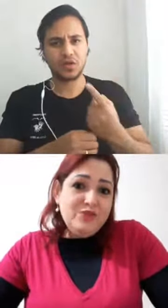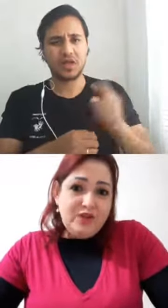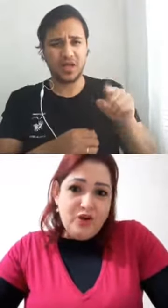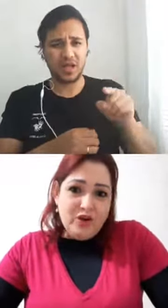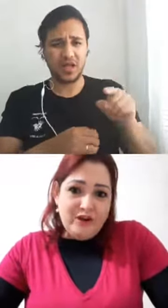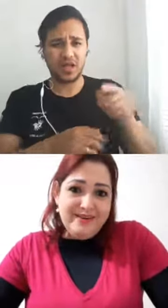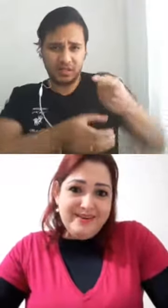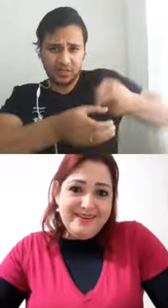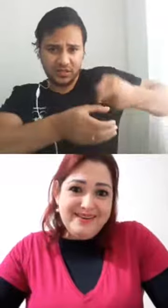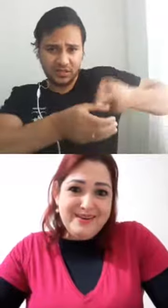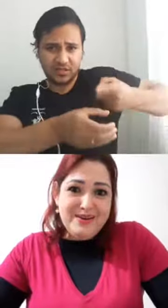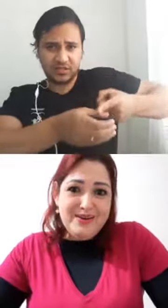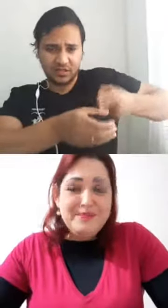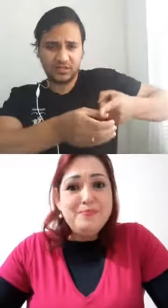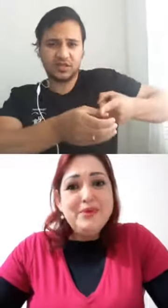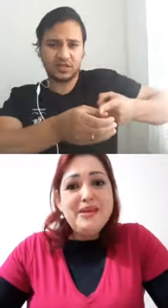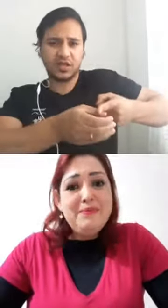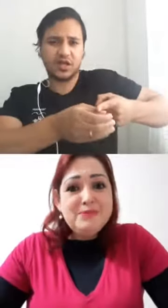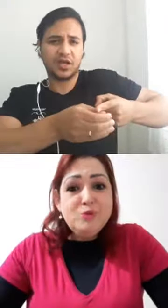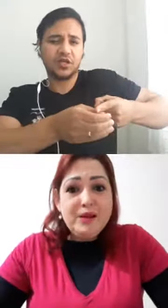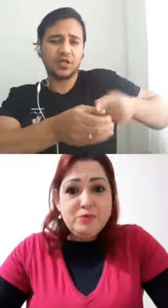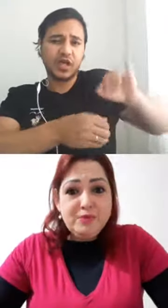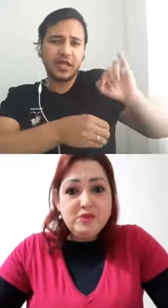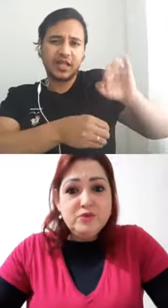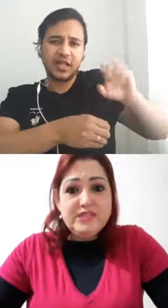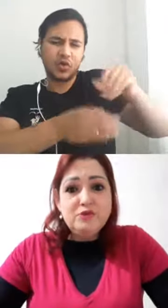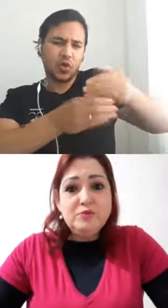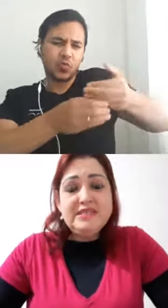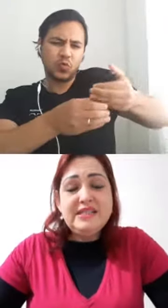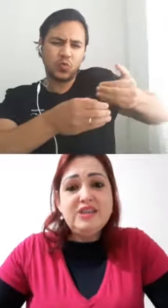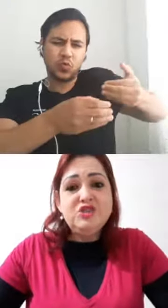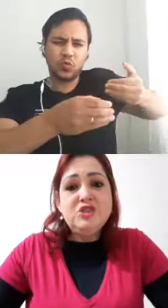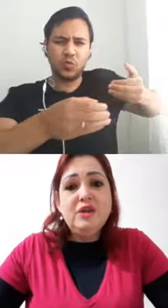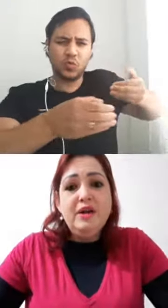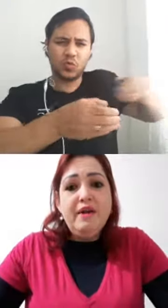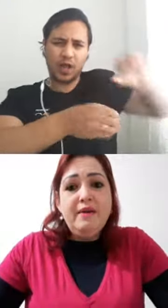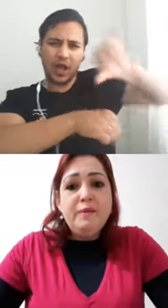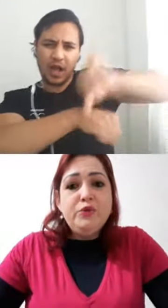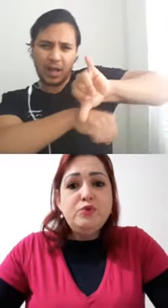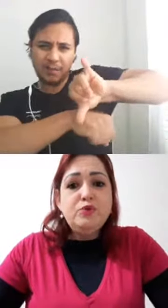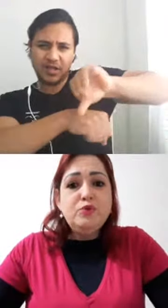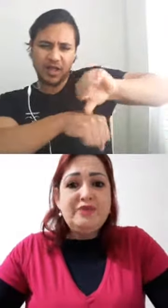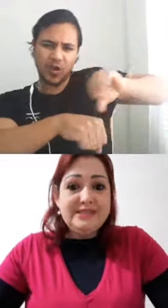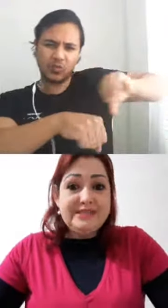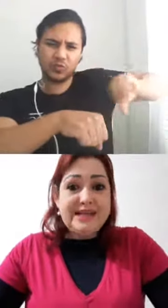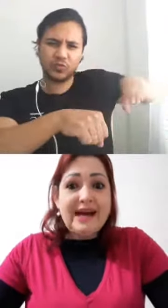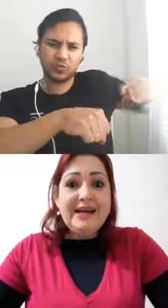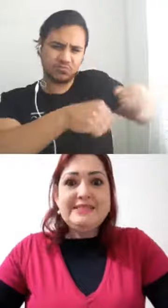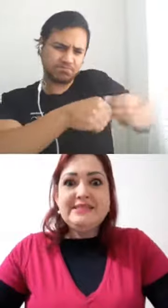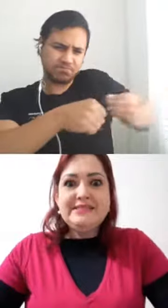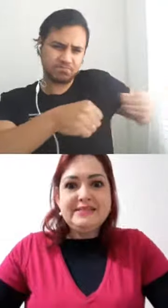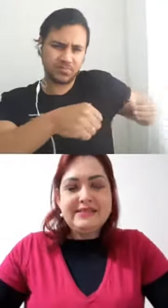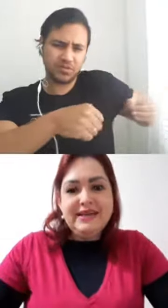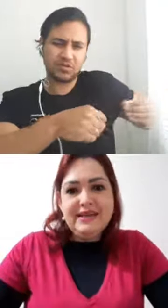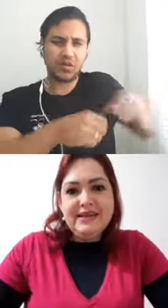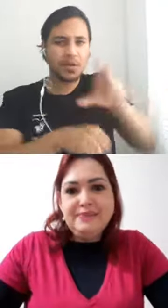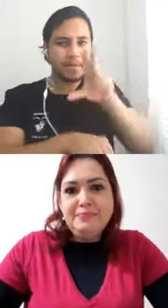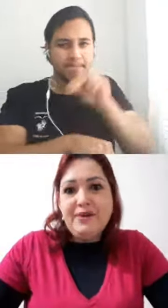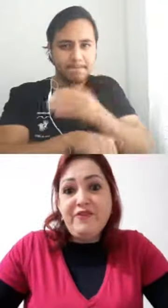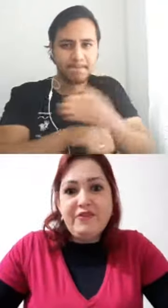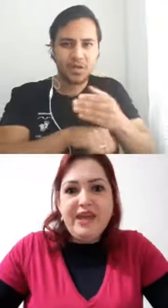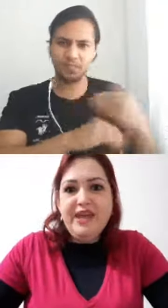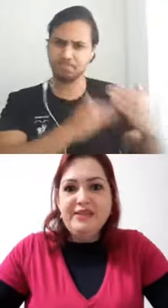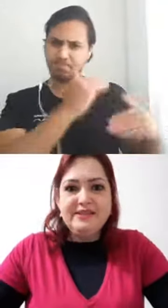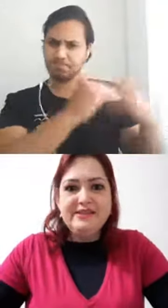do interior. Porque mesmo Pato Branco sendo uma cidade muito avançada,